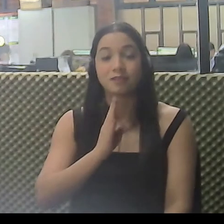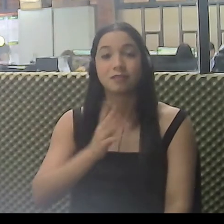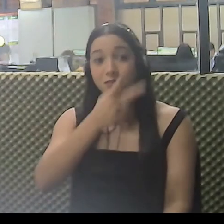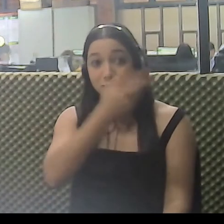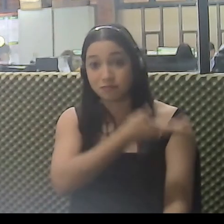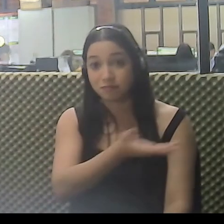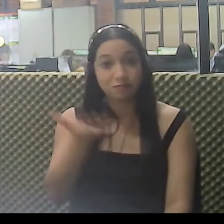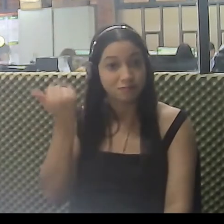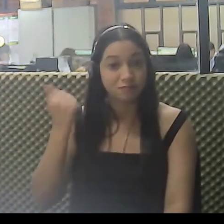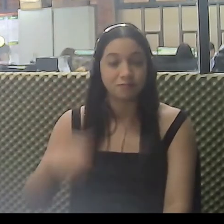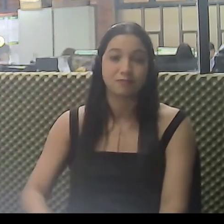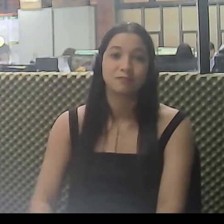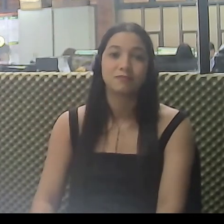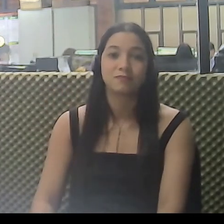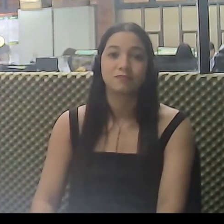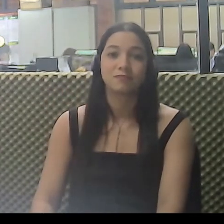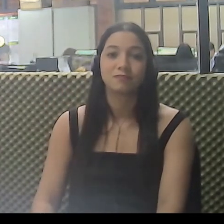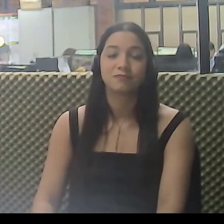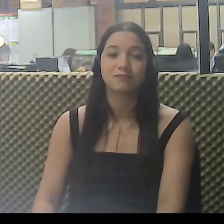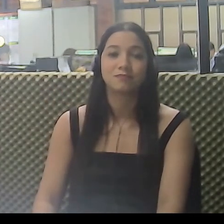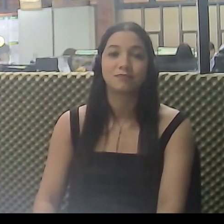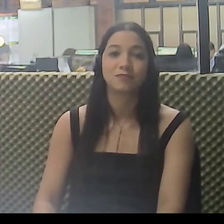para você.